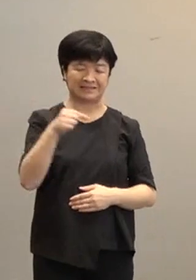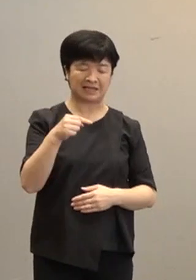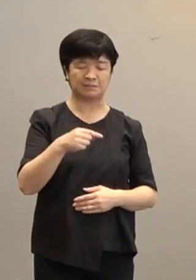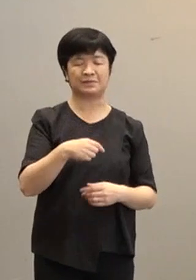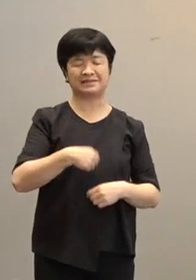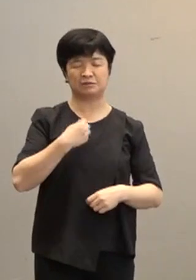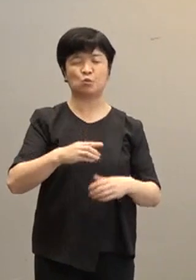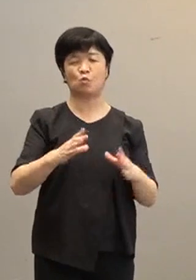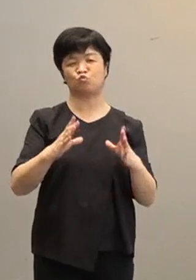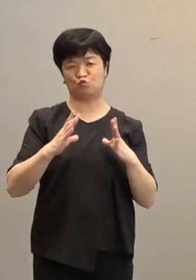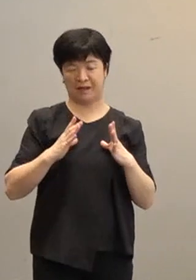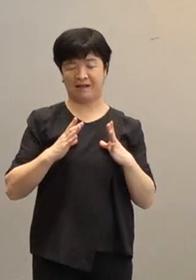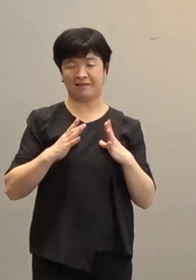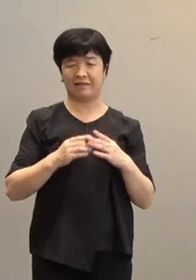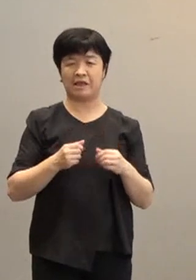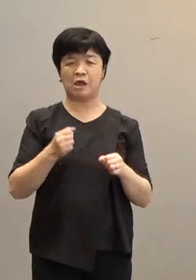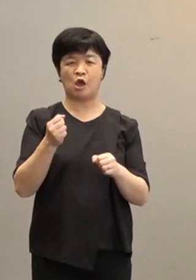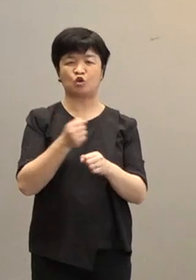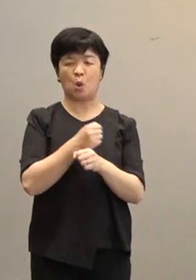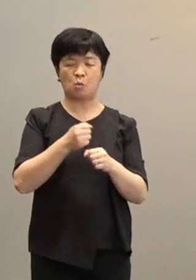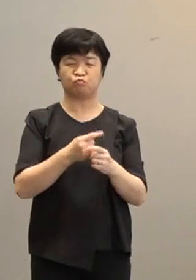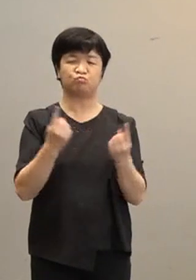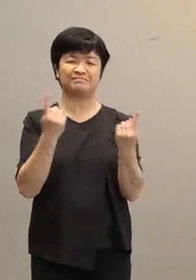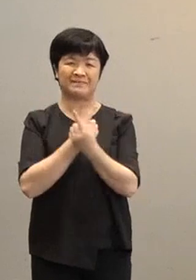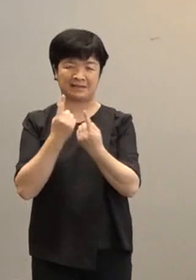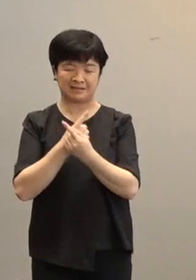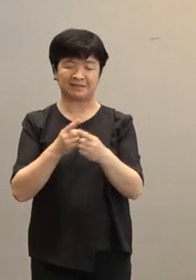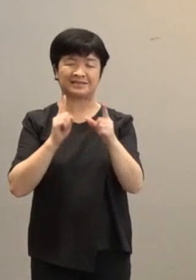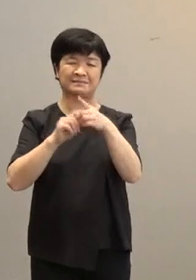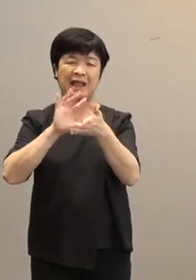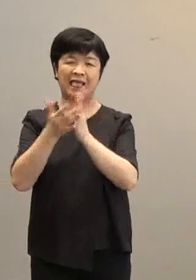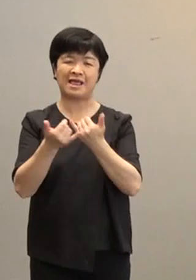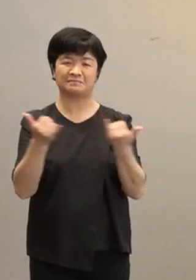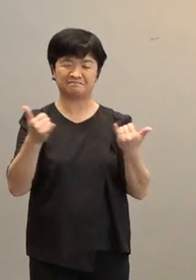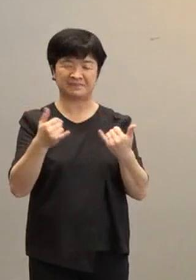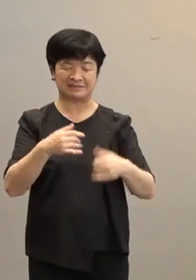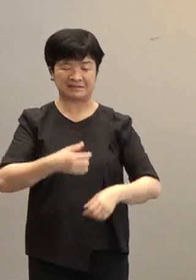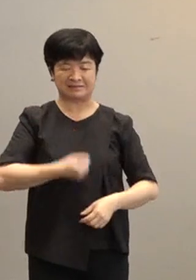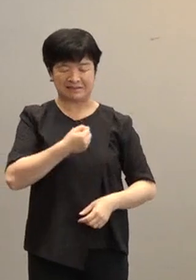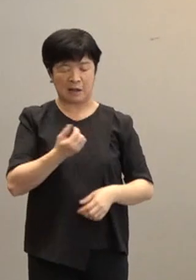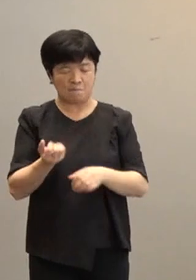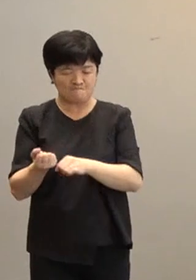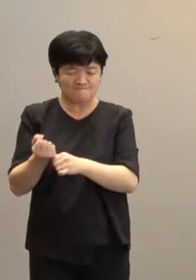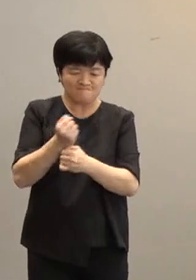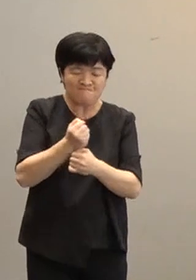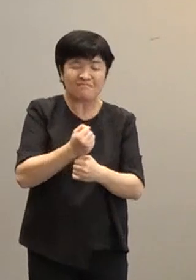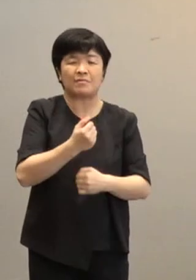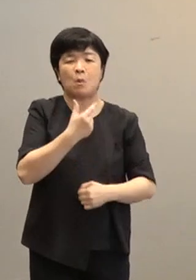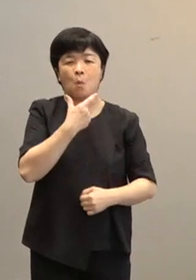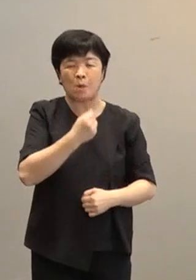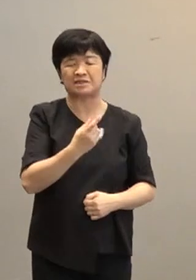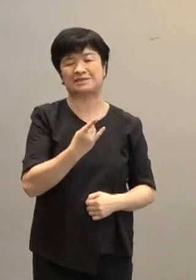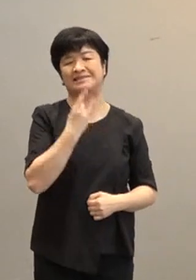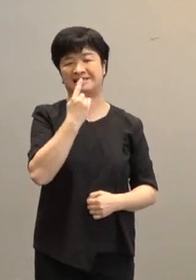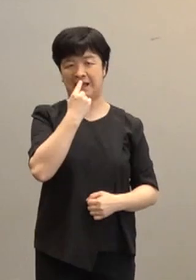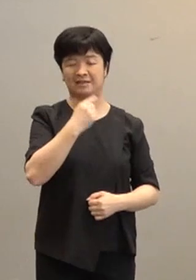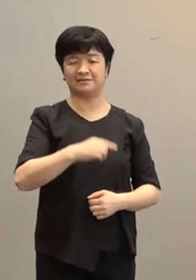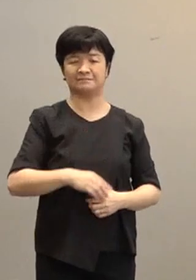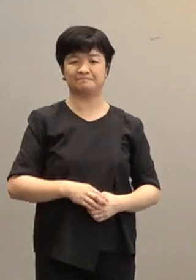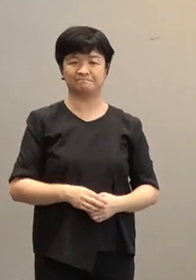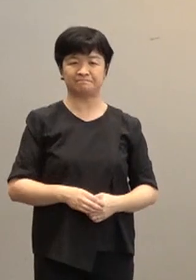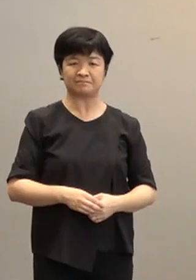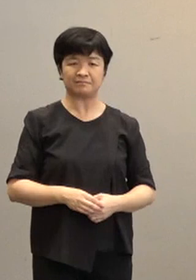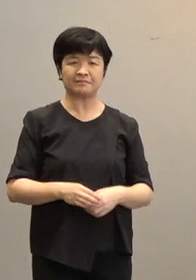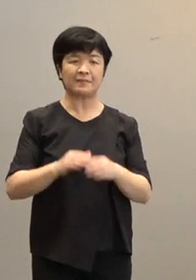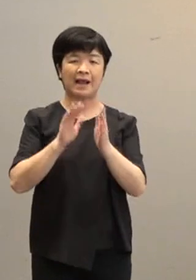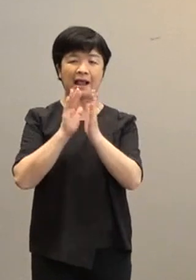善、そして県民の皆さん方の信頼を取り戻していただけることをですね、私たちは期待をしております。県内経済